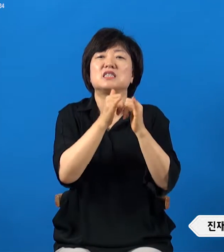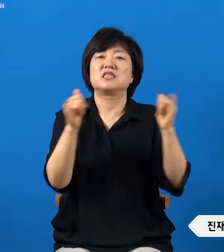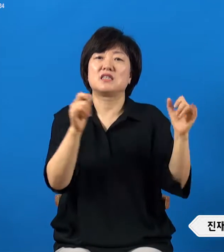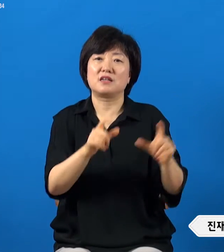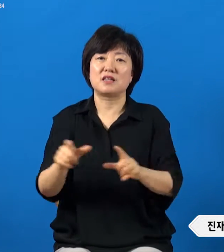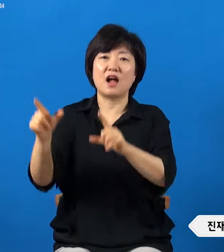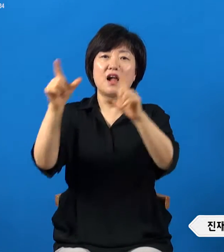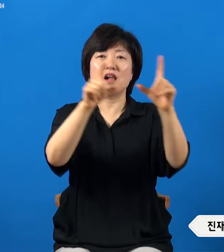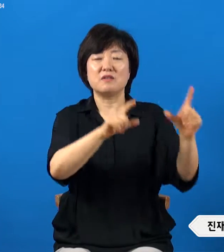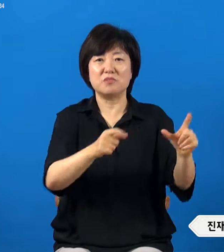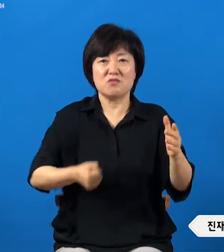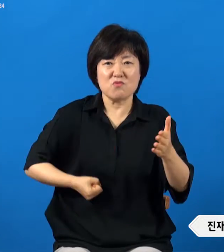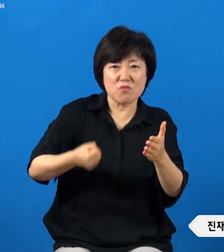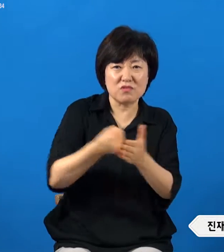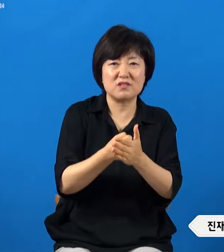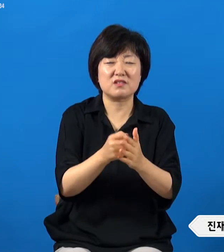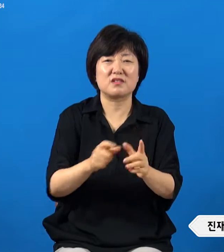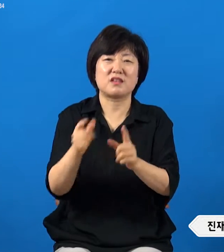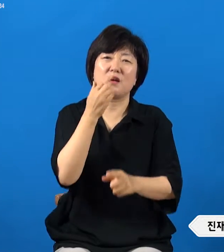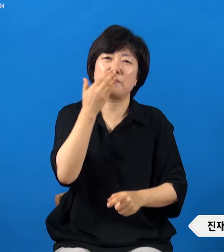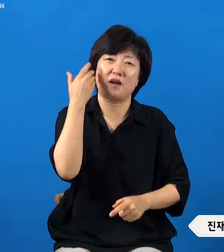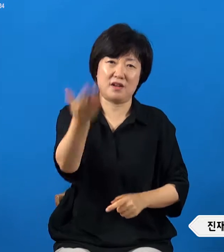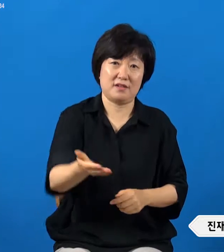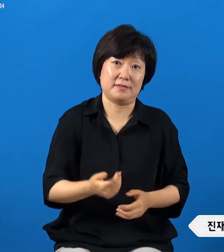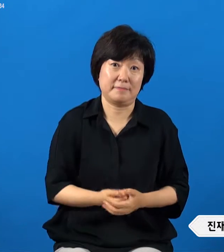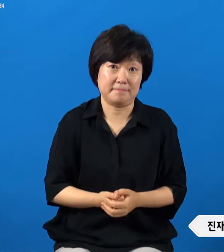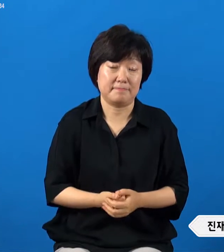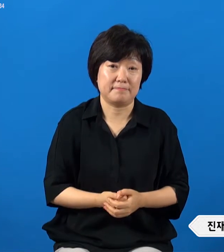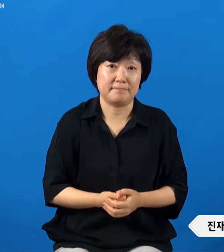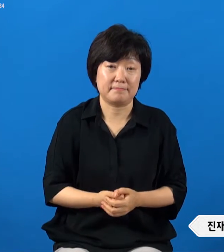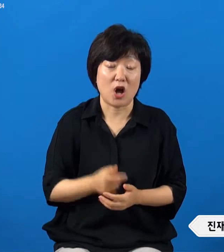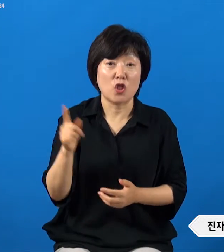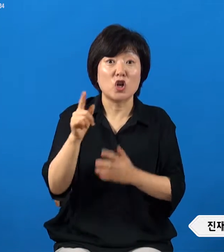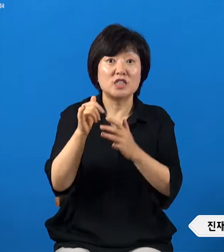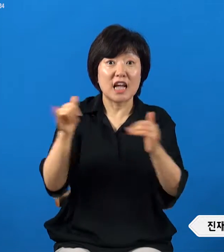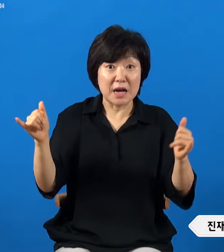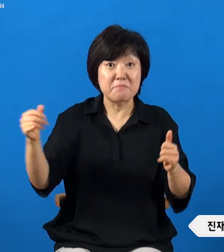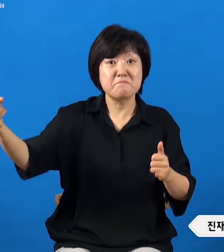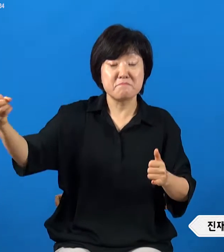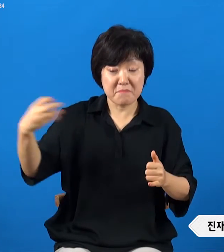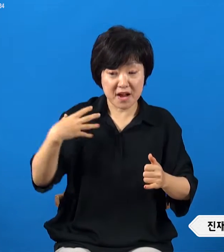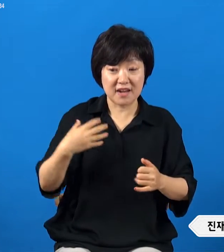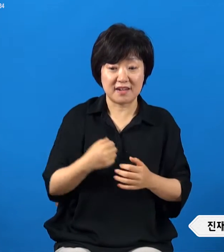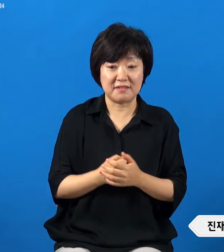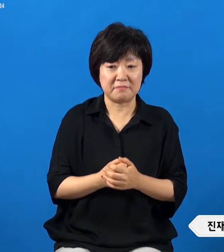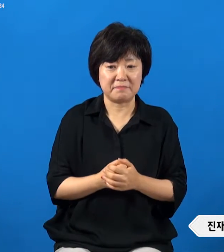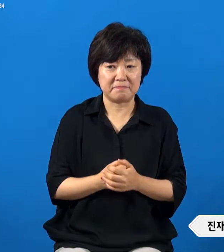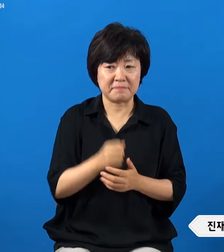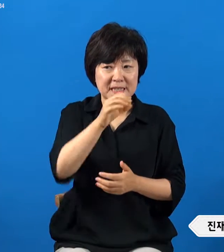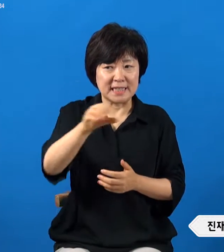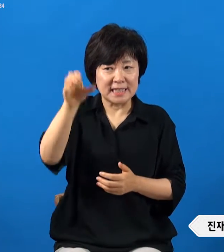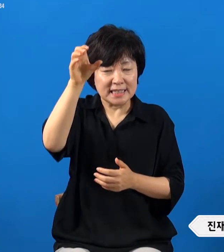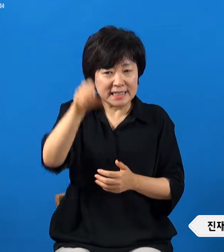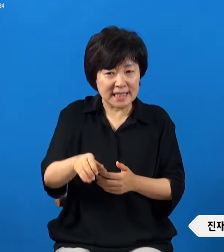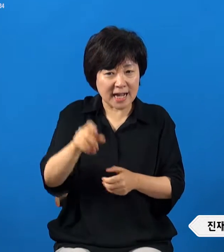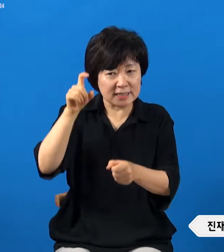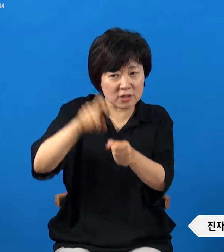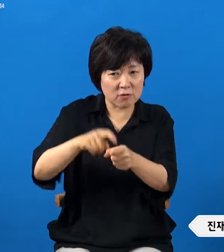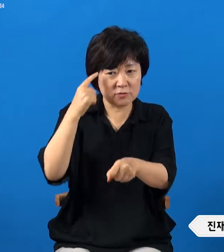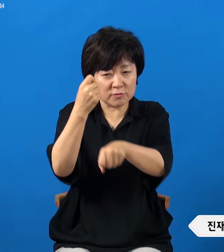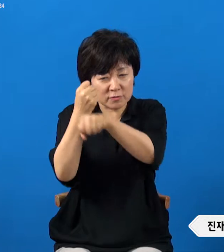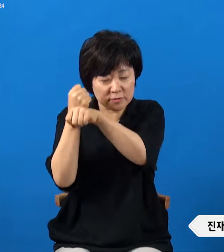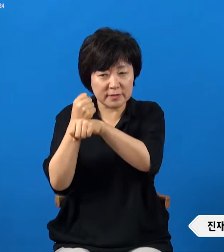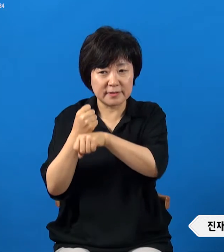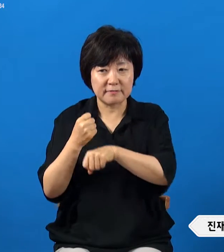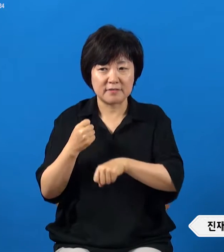삶을 변명하고 있습니까? 어떤 분들은 아주 신학적인 접근을 합니다. 나는